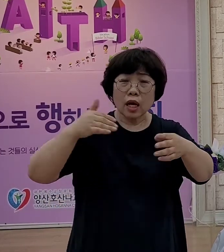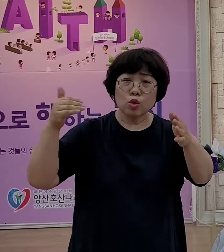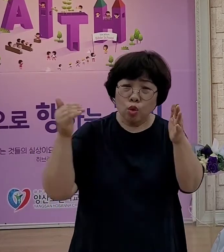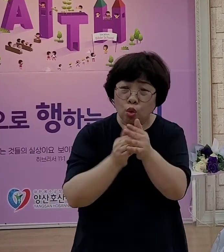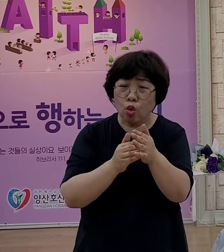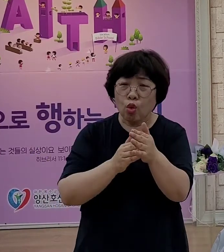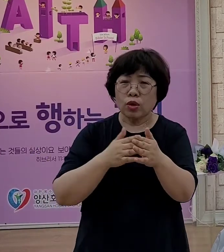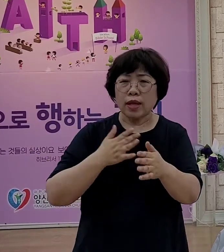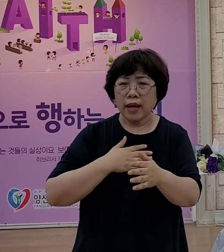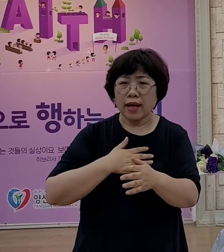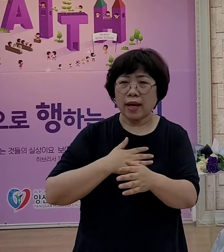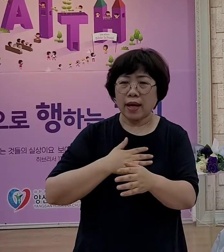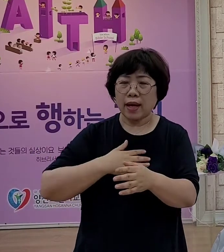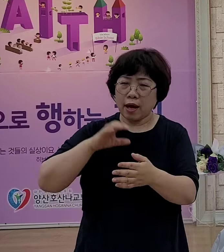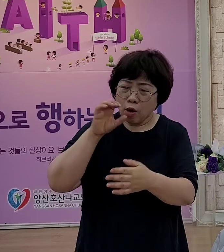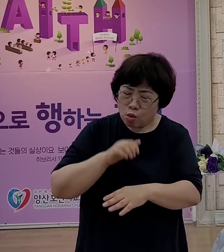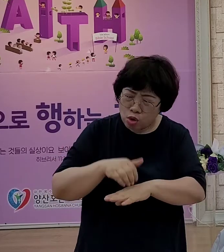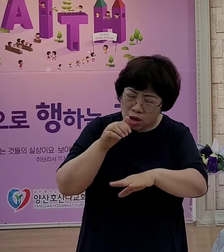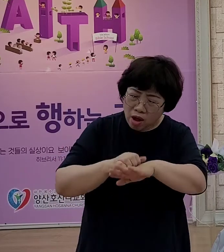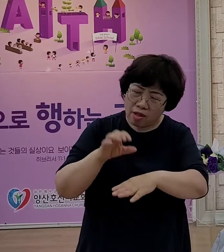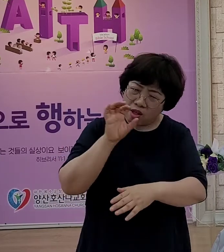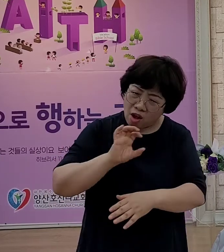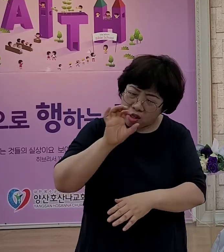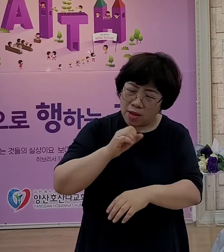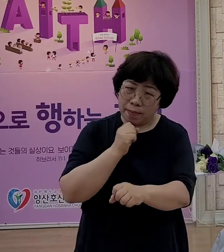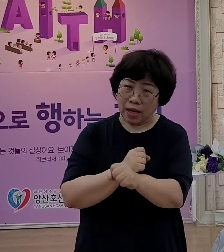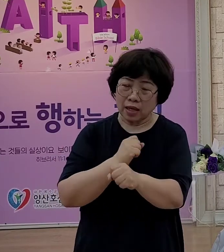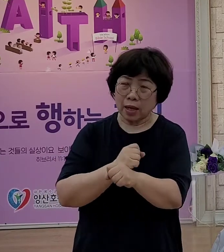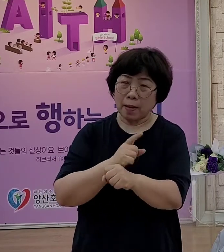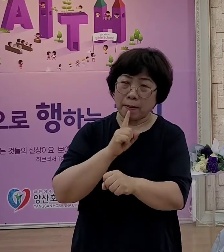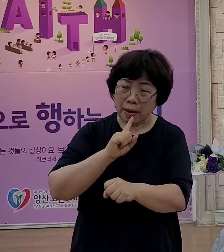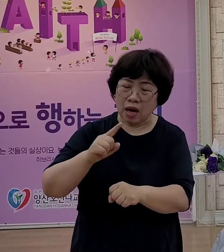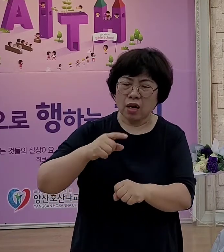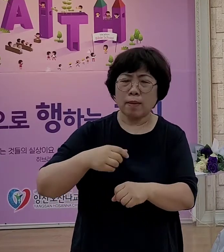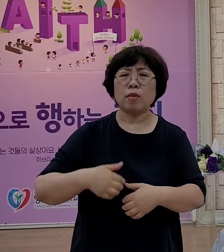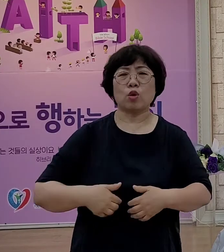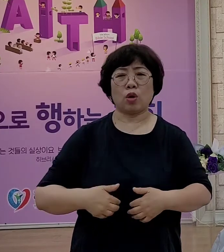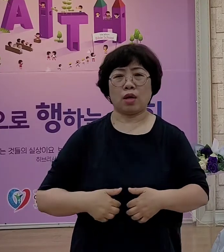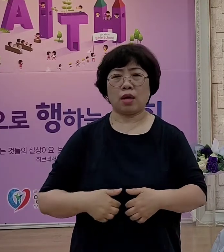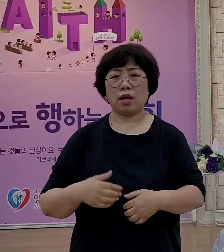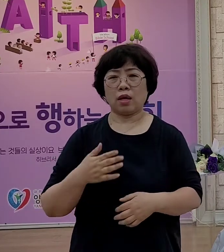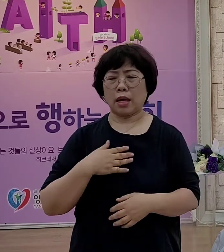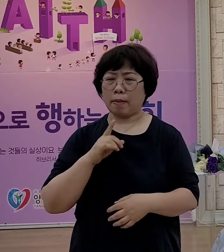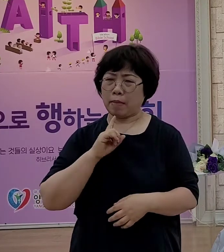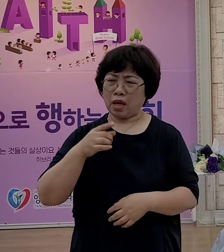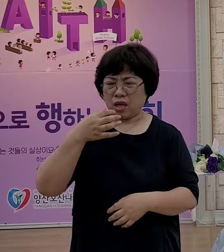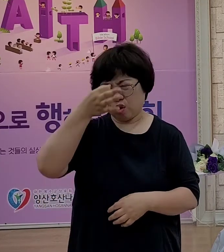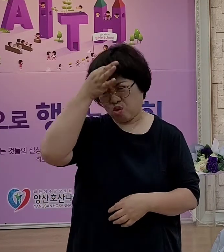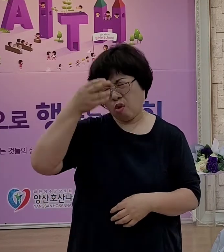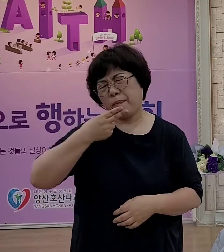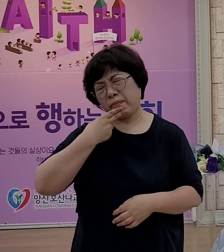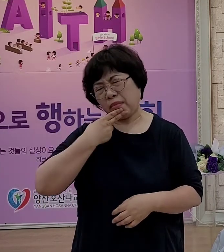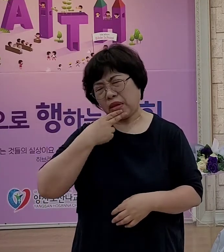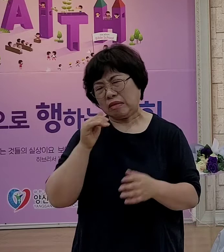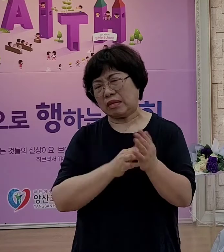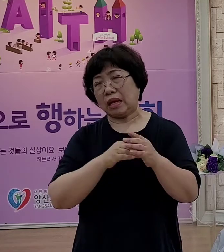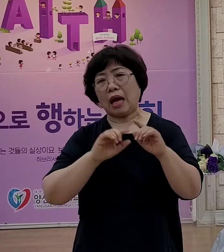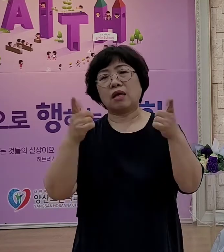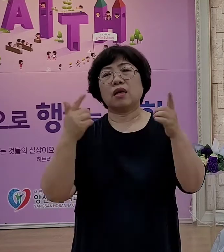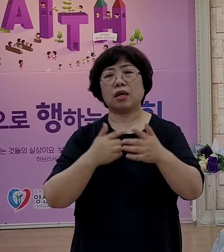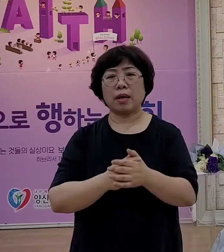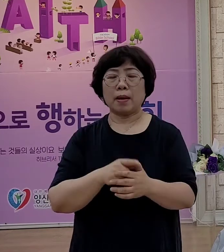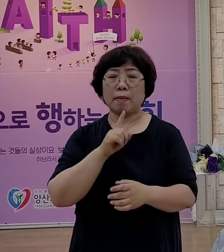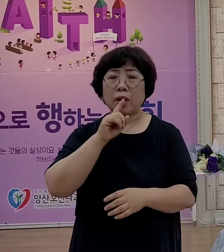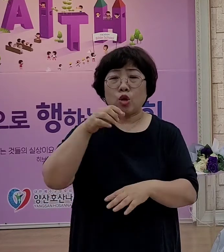있도록 훈련되고 연습해야만 해요. 그러니까 나는 말의 은사가 없어. 이게 끝이 아니에요. 말도 훈련이